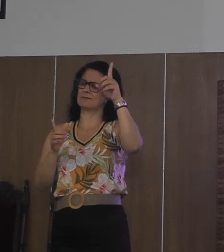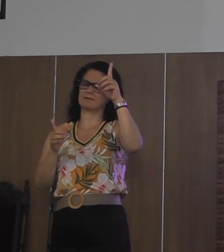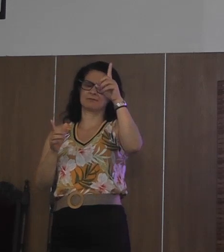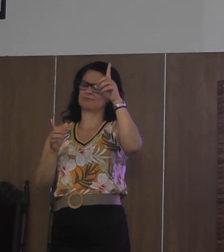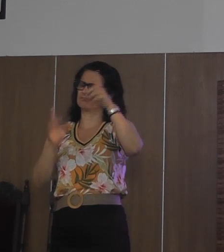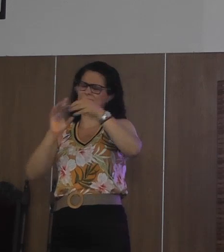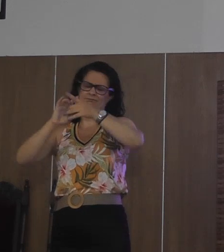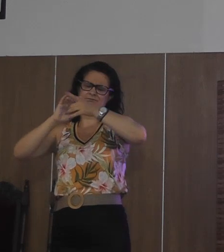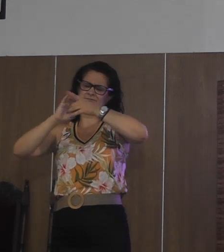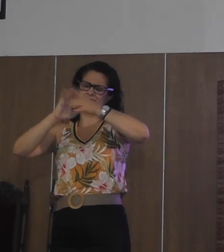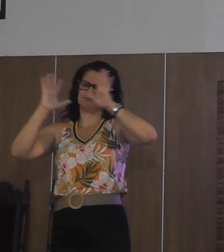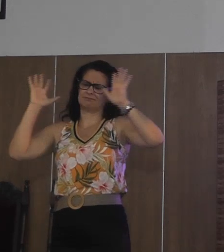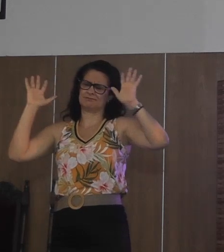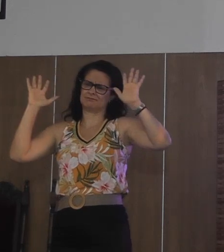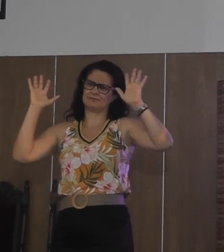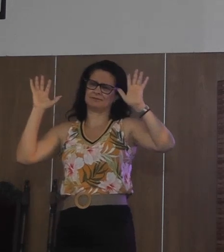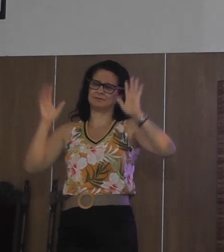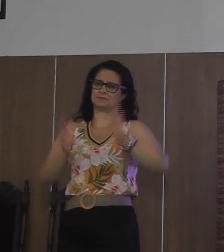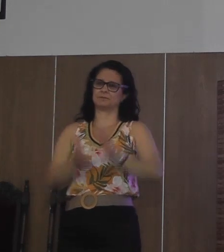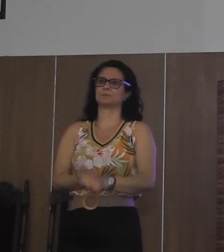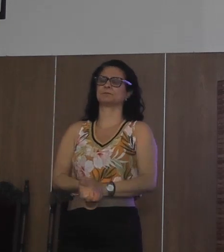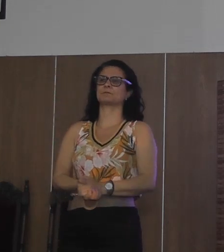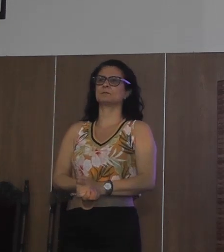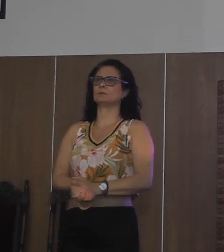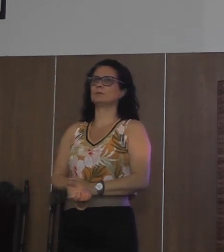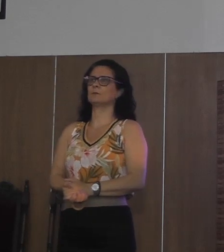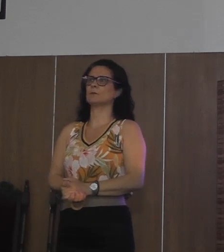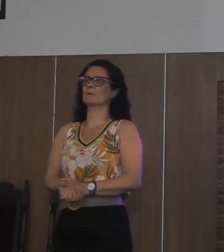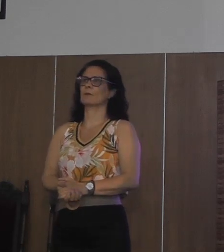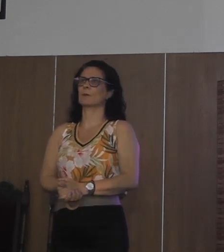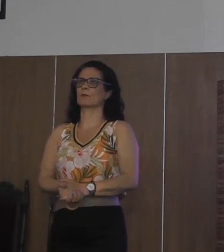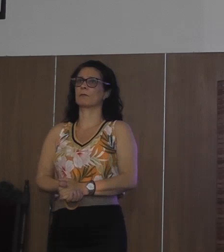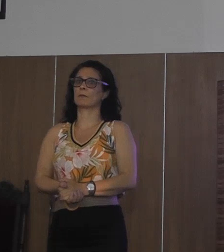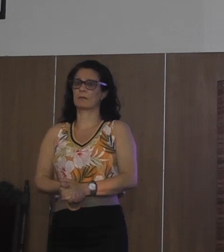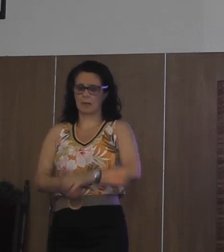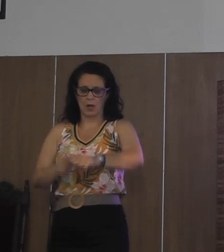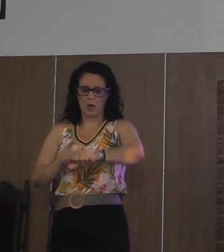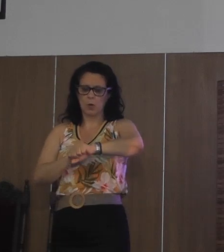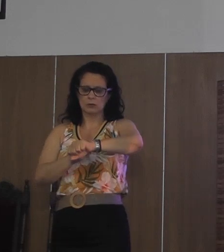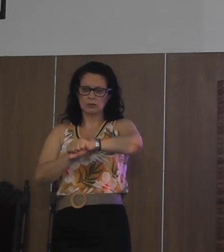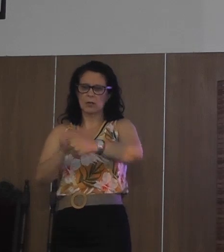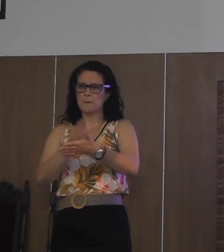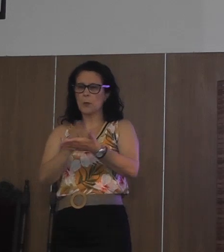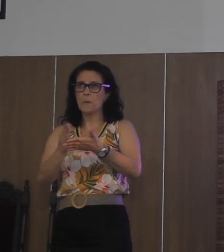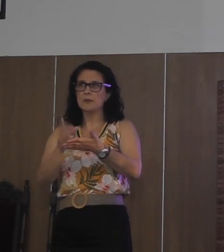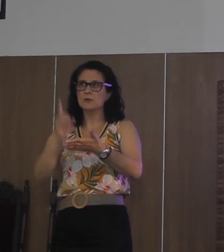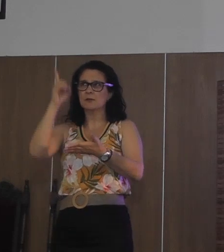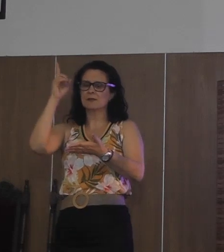Quando começou a ser marcado o tempo, Deus já sabia de tudo.